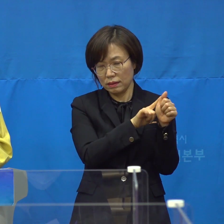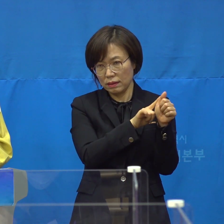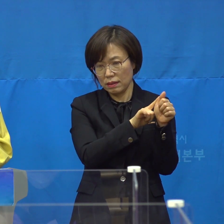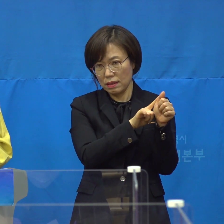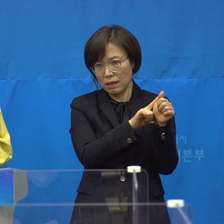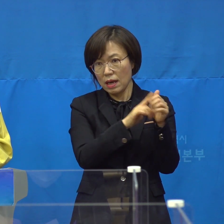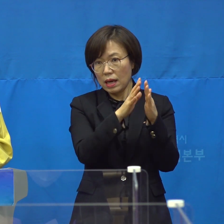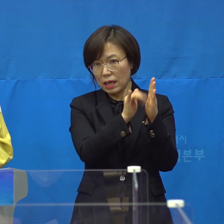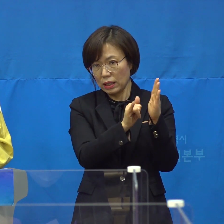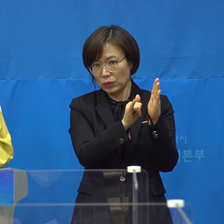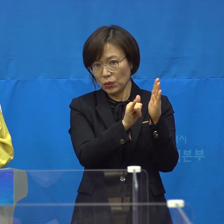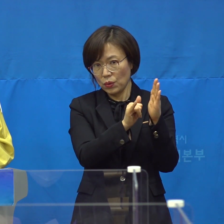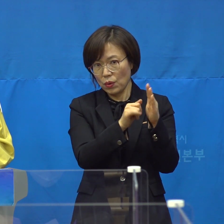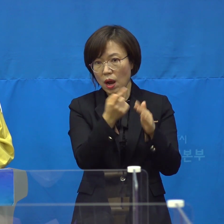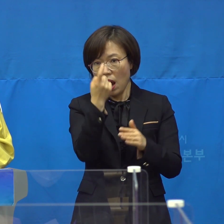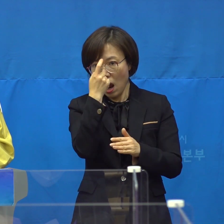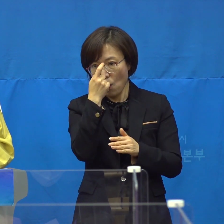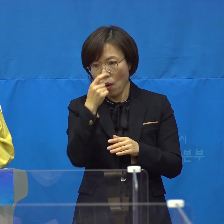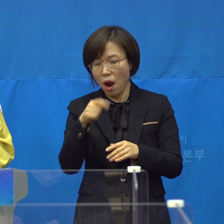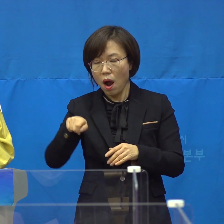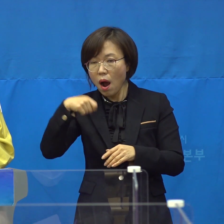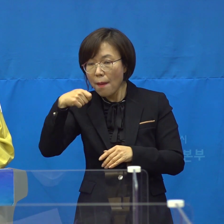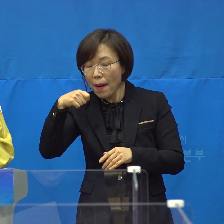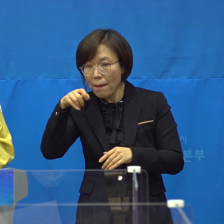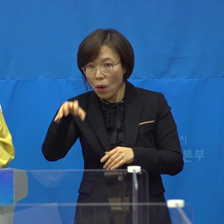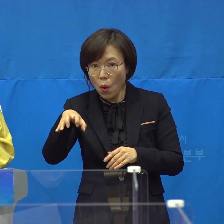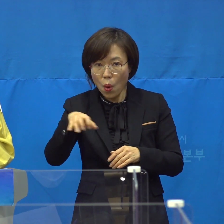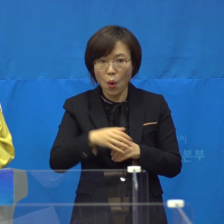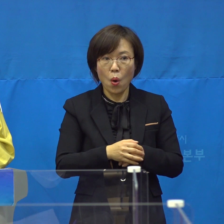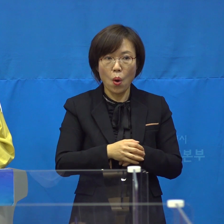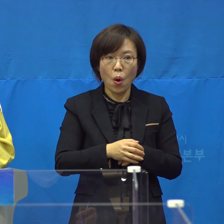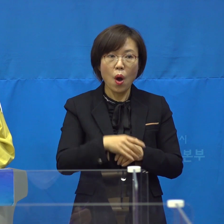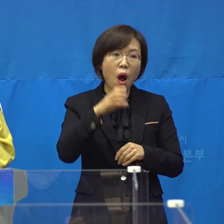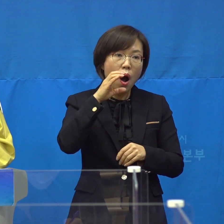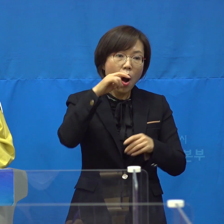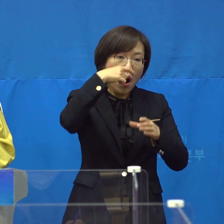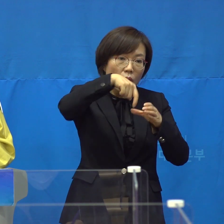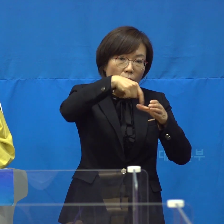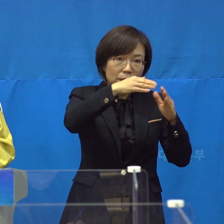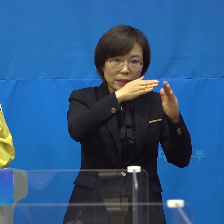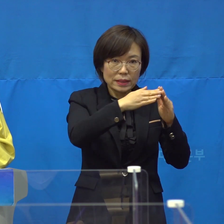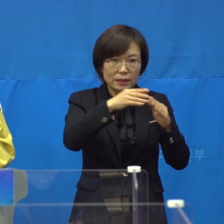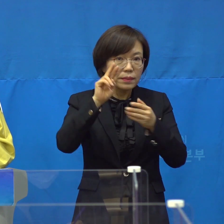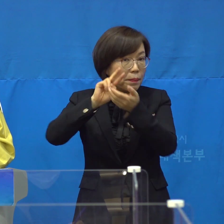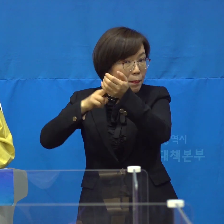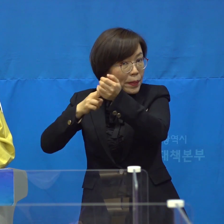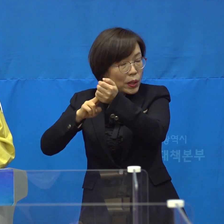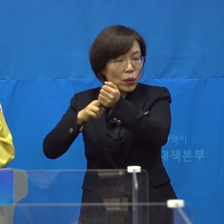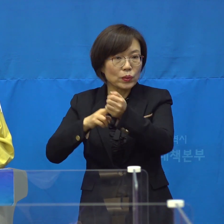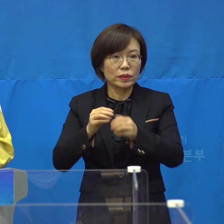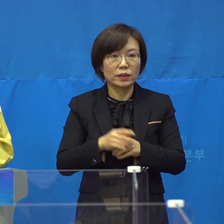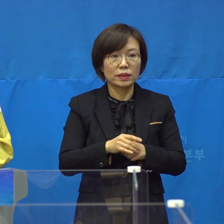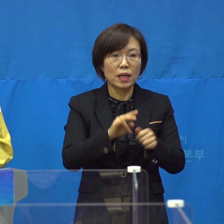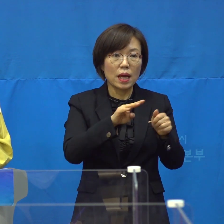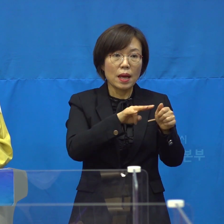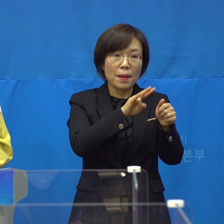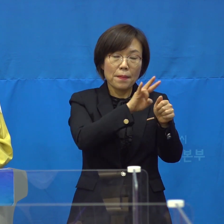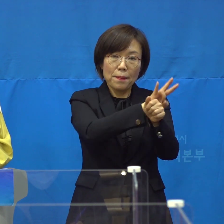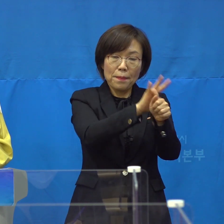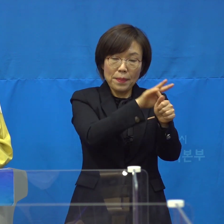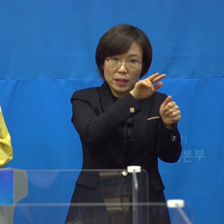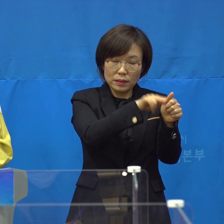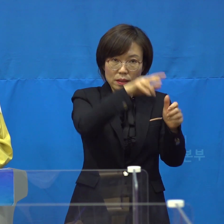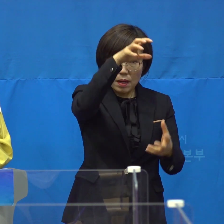대해서도 가족과 A 학원, B 식당, C 식당, D 커피숍, E 미용실, F 편의점